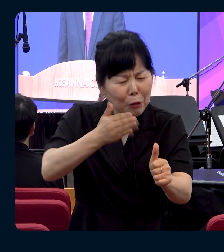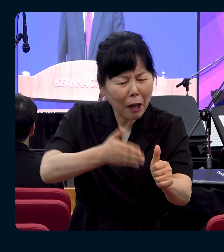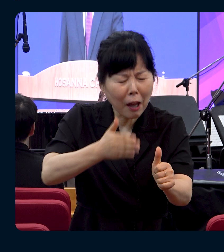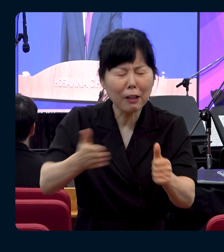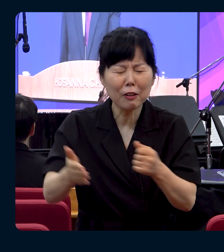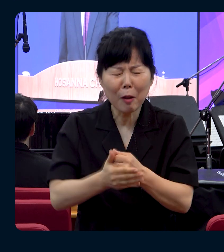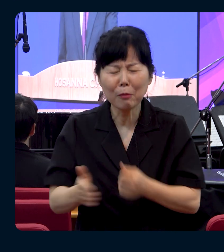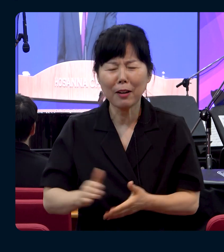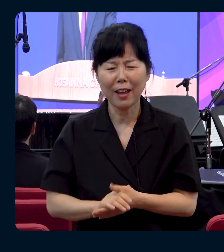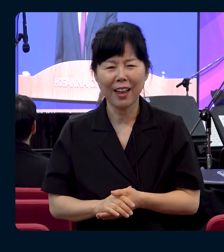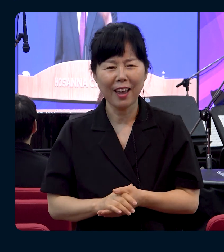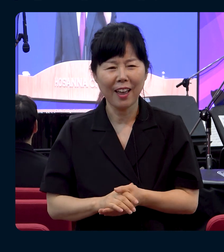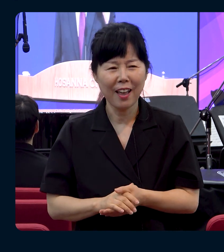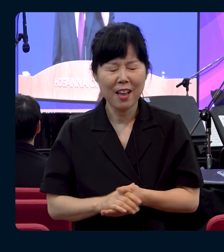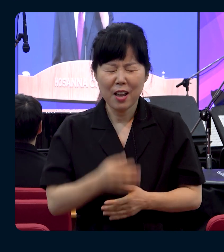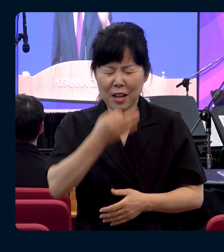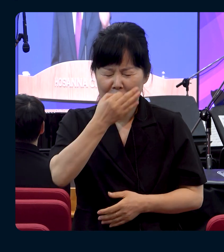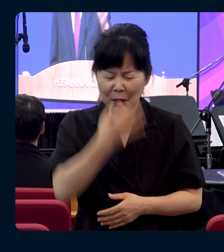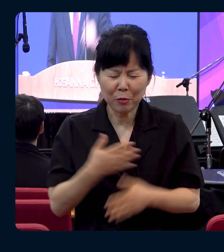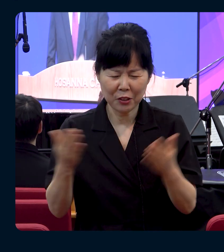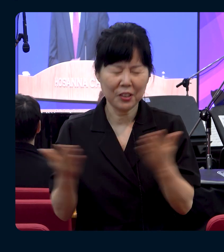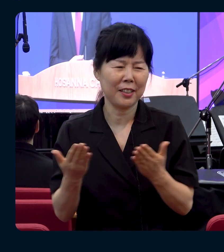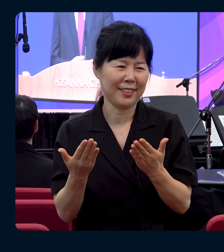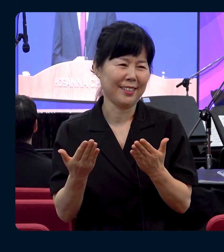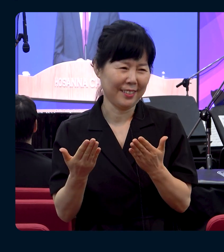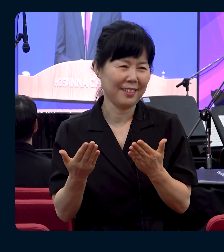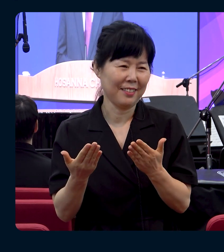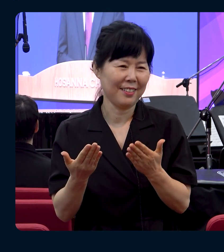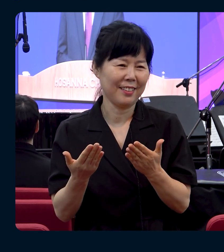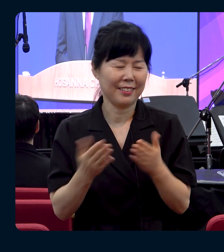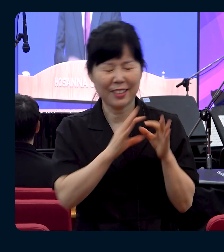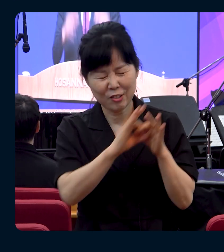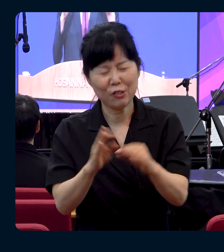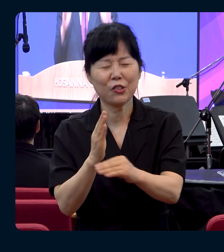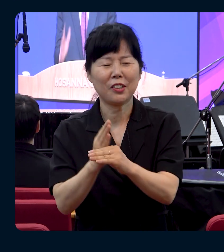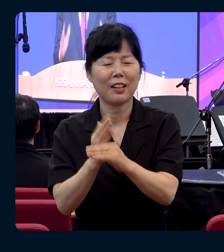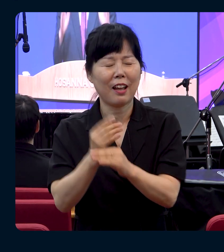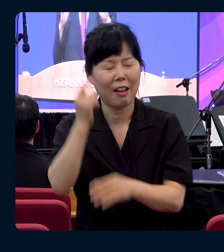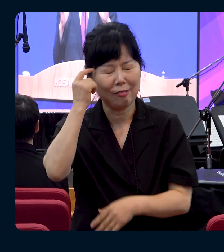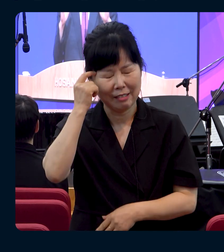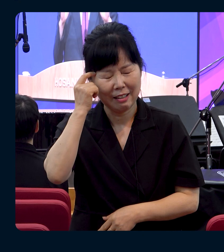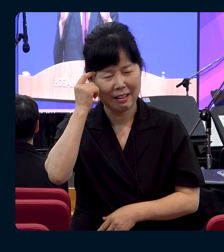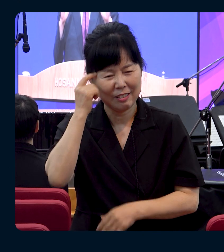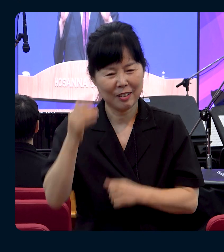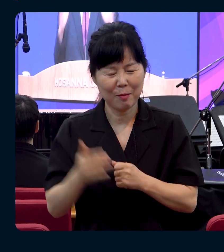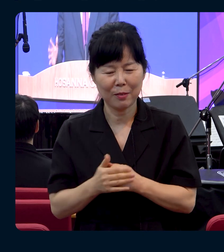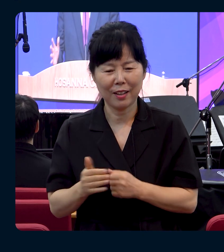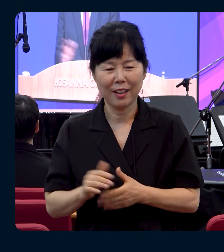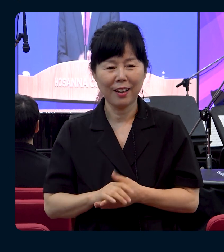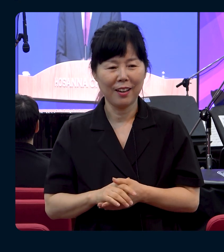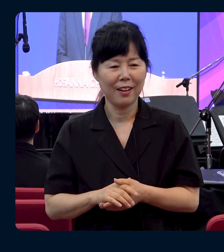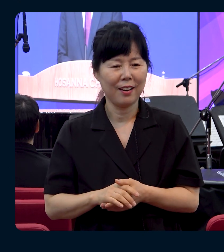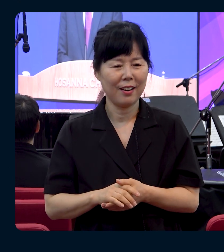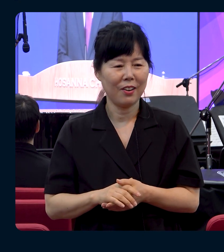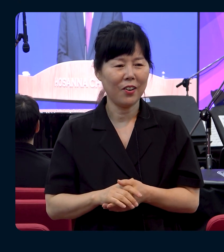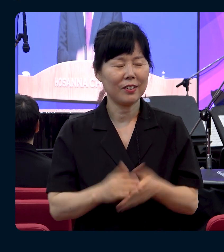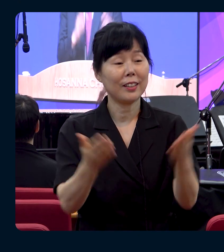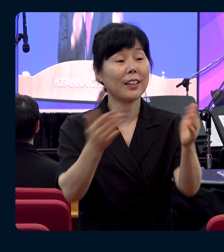정도니까. 그렇게 힘든 시간을 보내고 이제 하나님께 약속한 시간을 다 마친